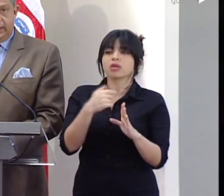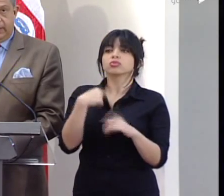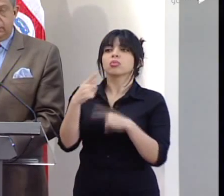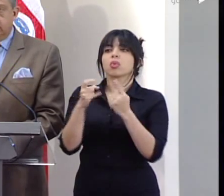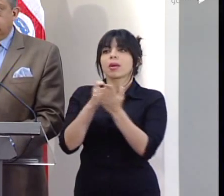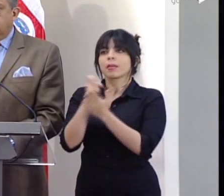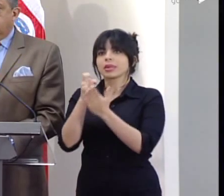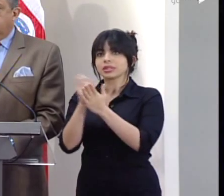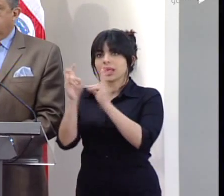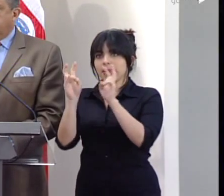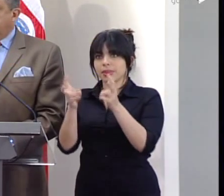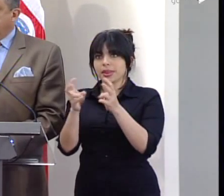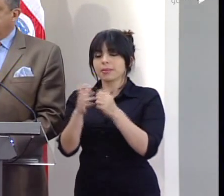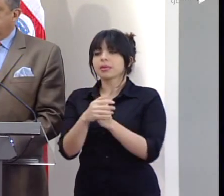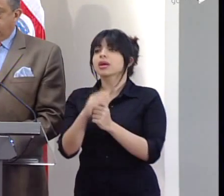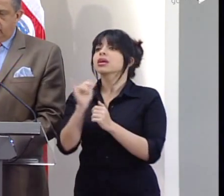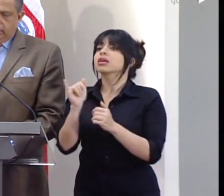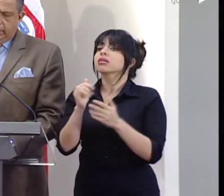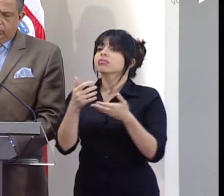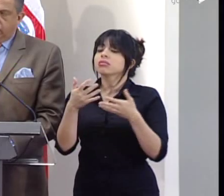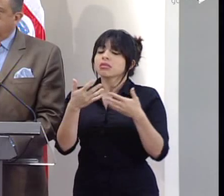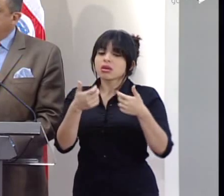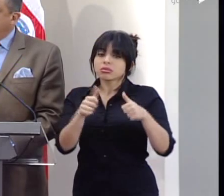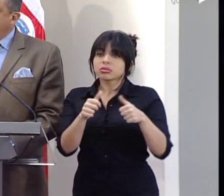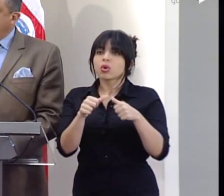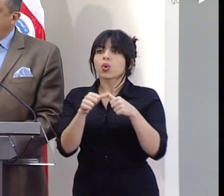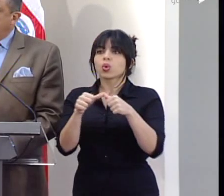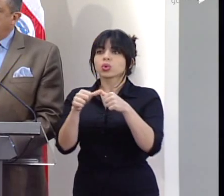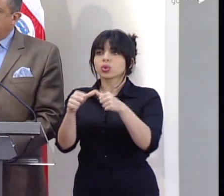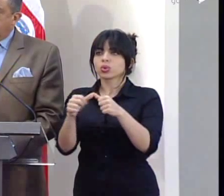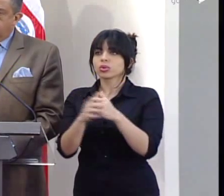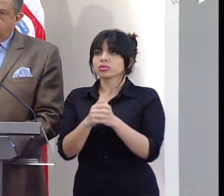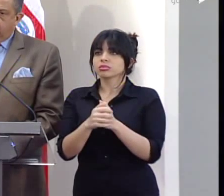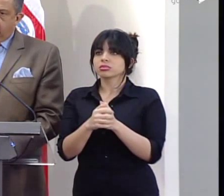investigaría el tema y quedamos que continuaríamos